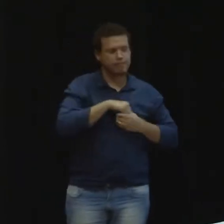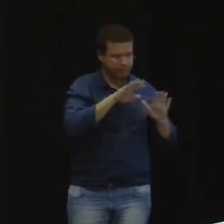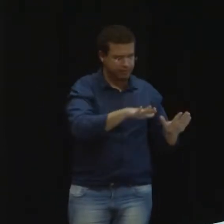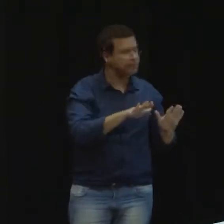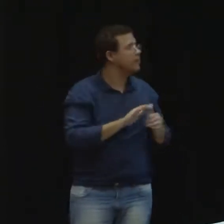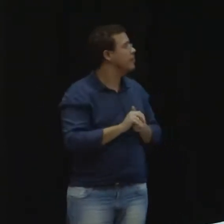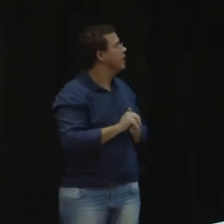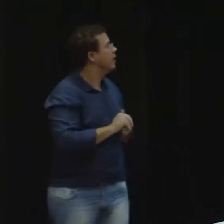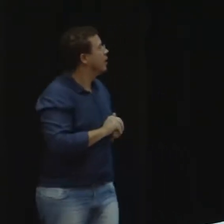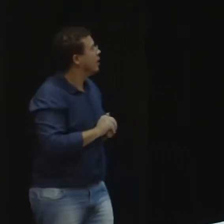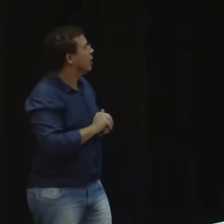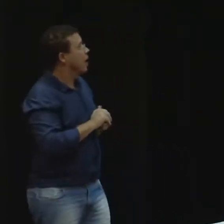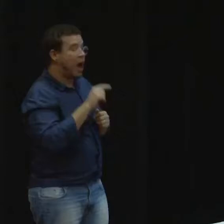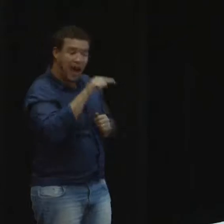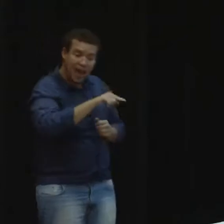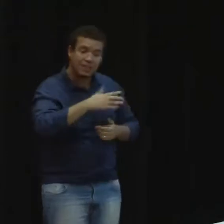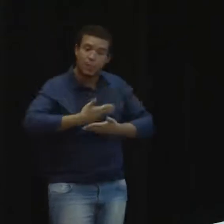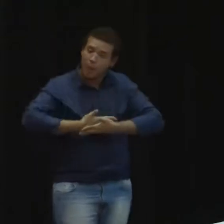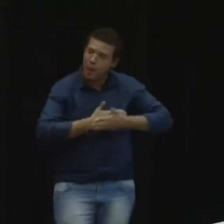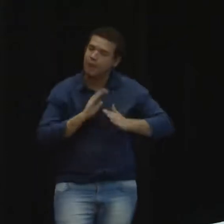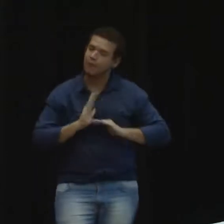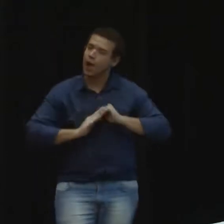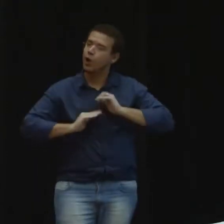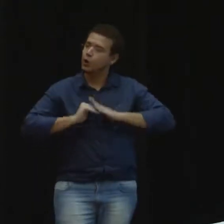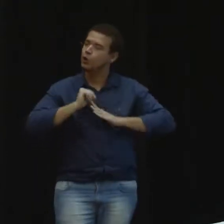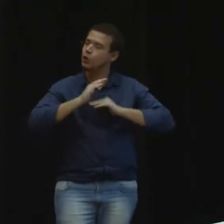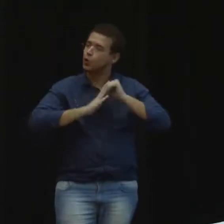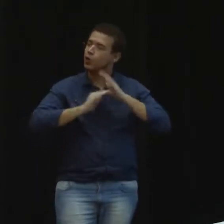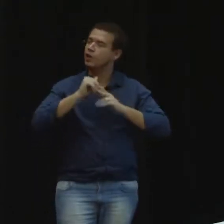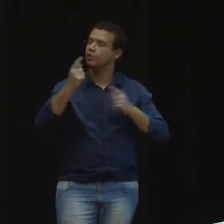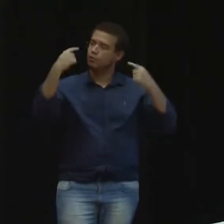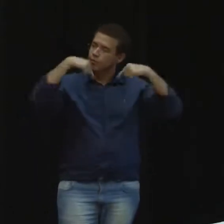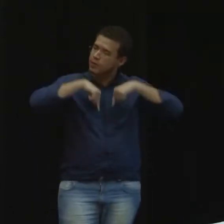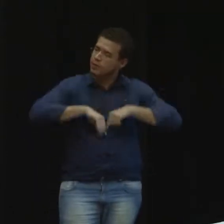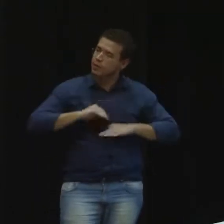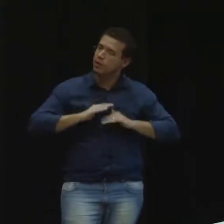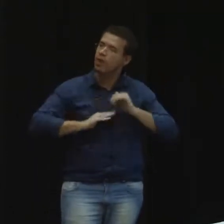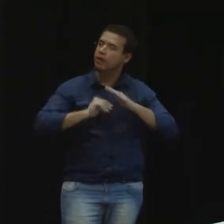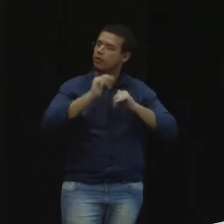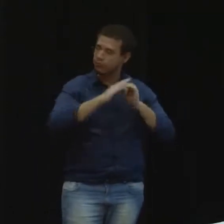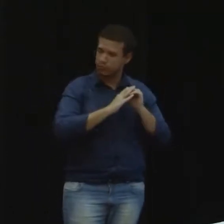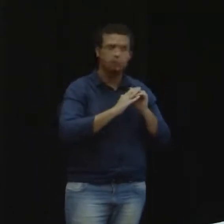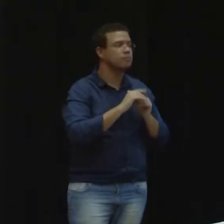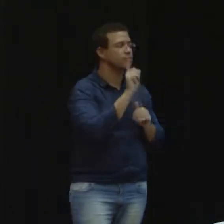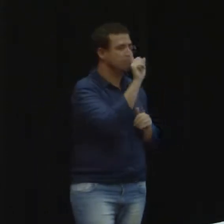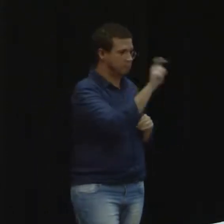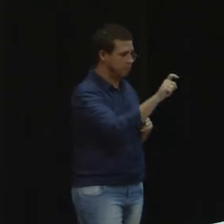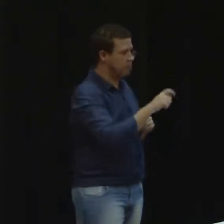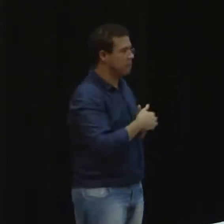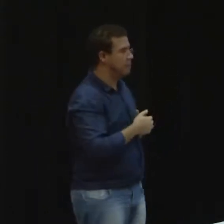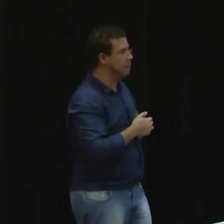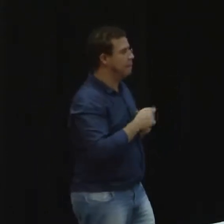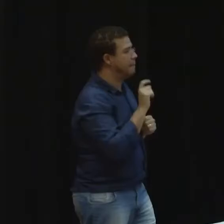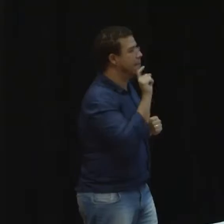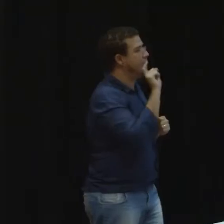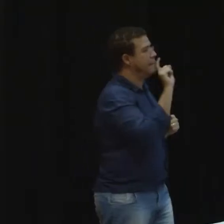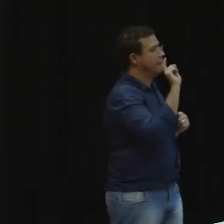Isso também traz uma internalização da cultura. Então o bebê vai constituindo a sua subjetividade dessa